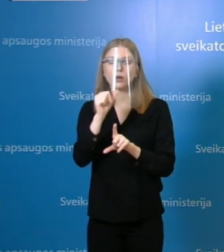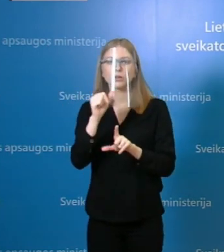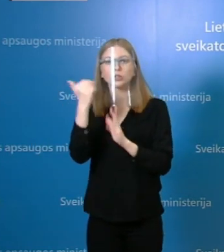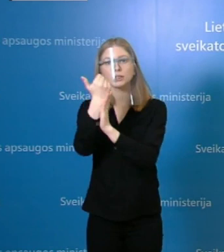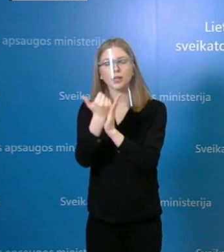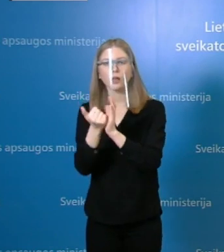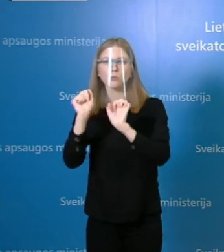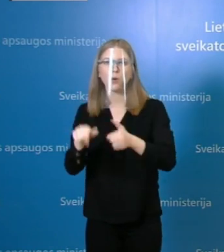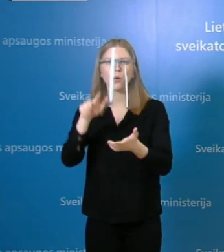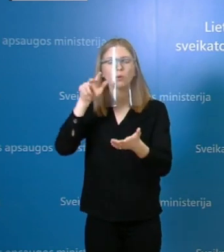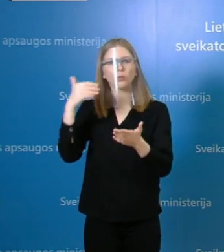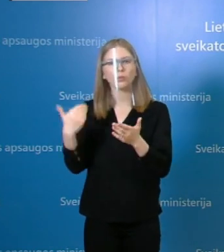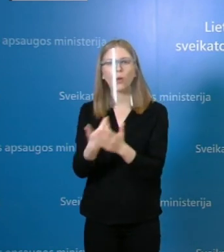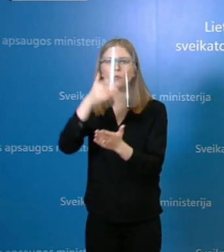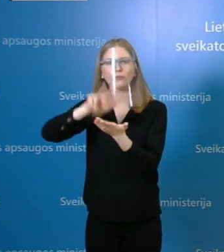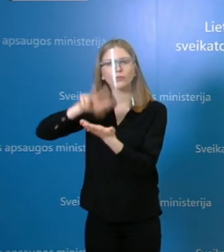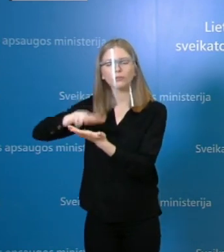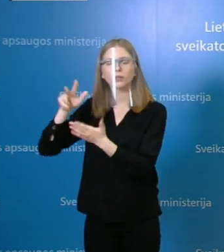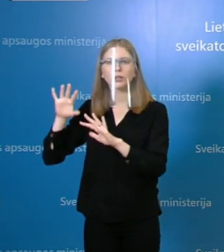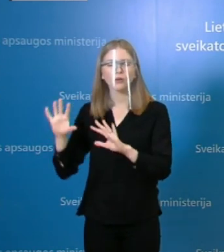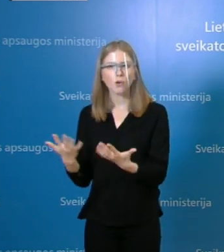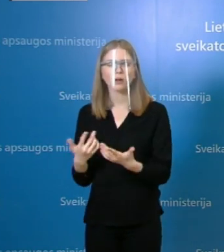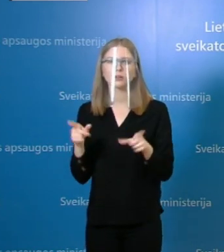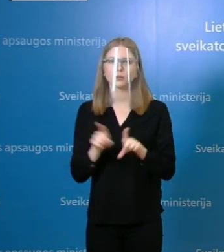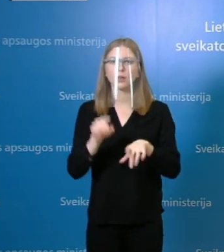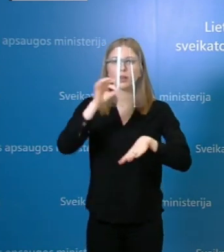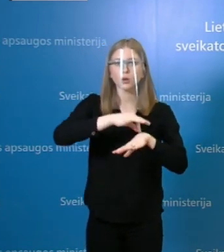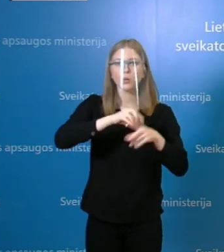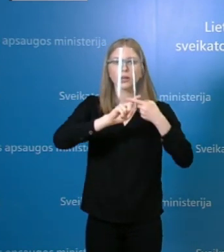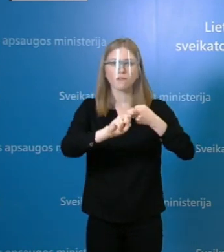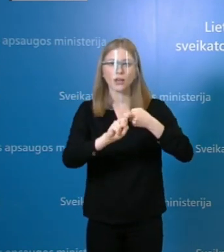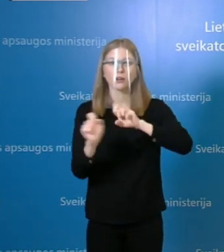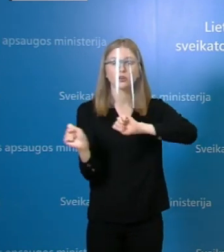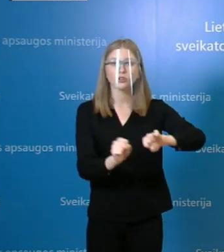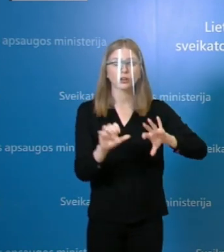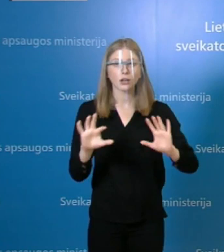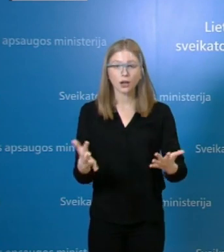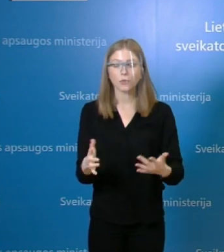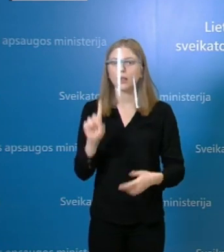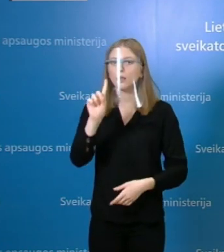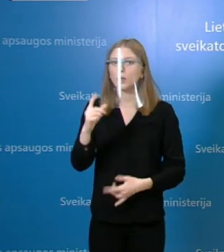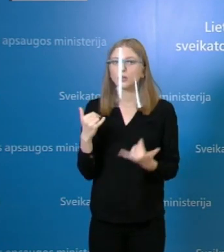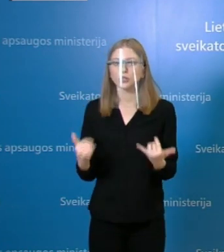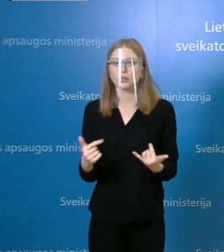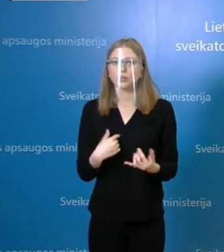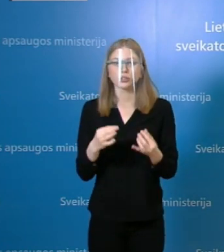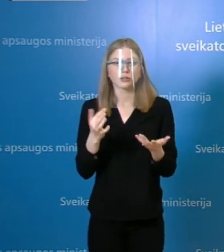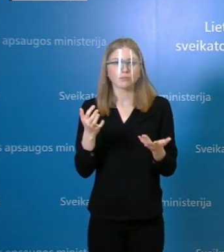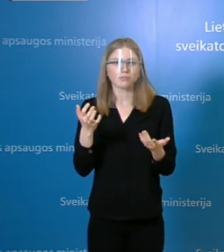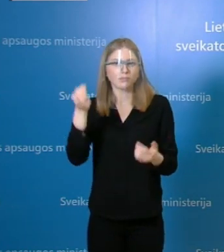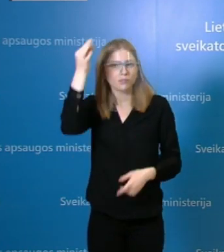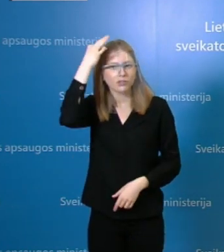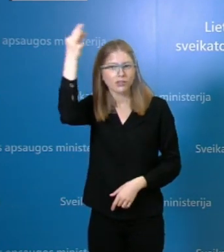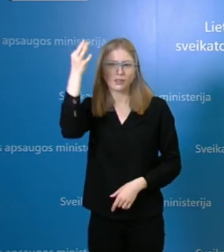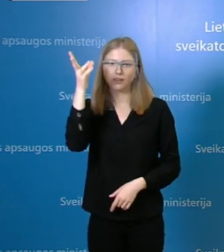efektyviai ligų arba infekcijos kontrolę, bet aš šiandien tikrai nei termino, nei labai tikslaus vieno kokio